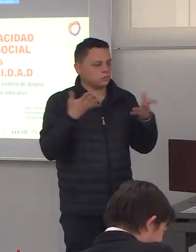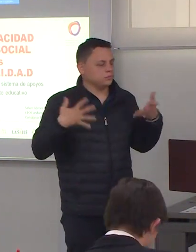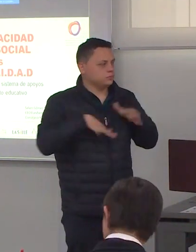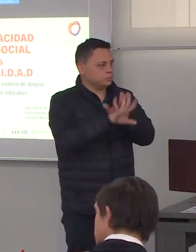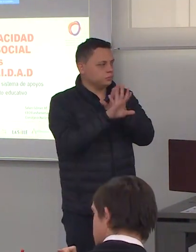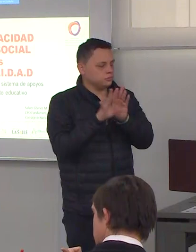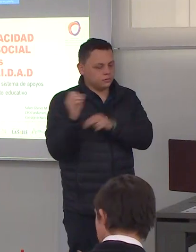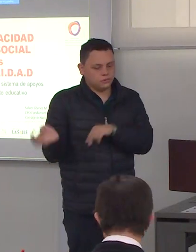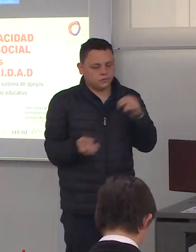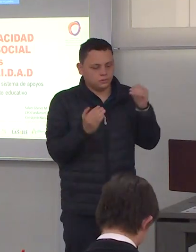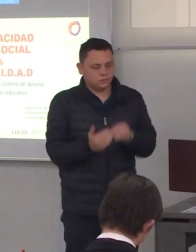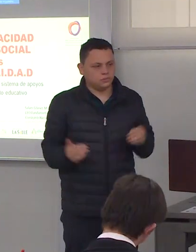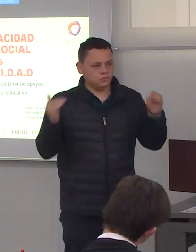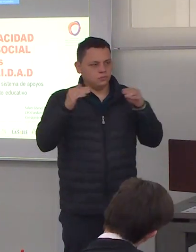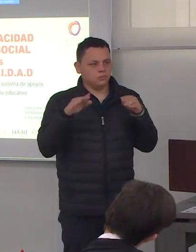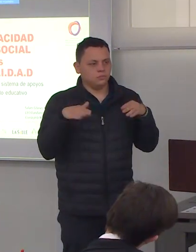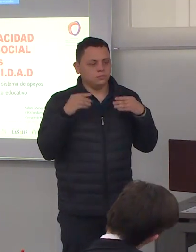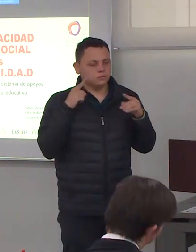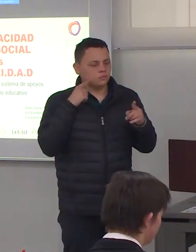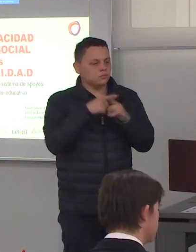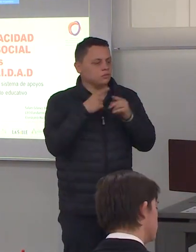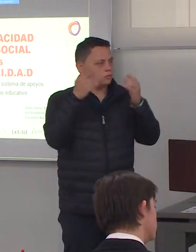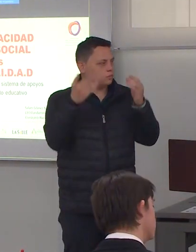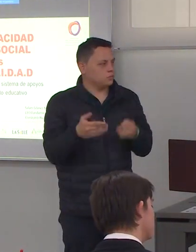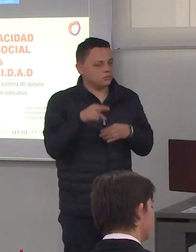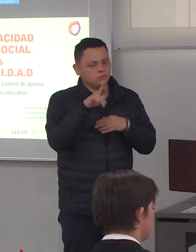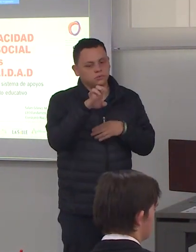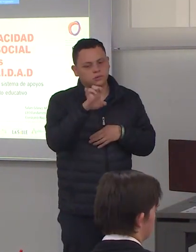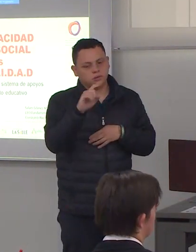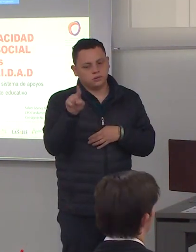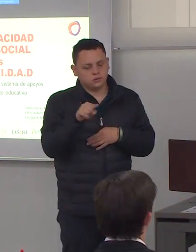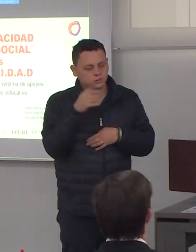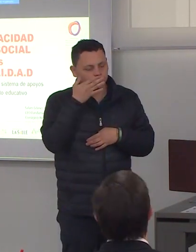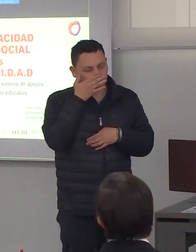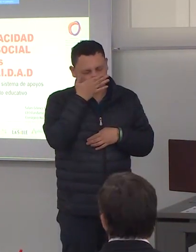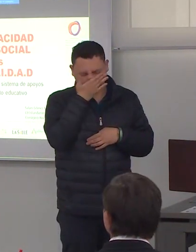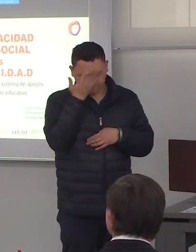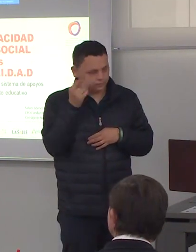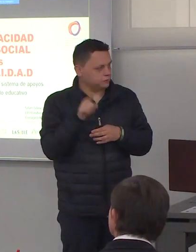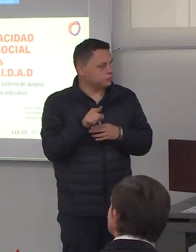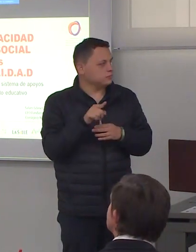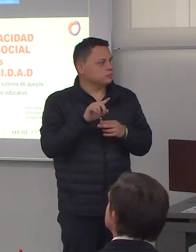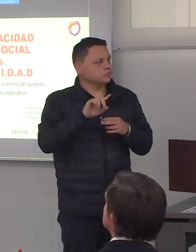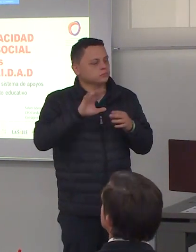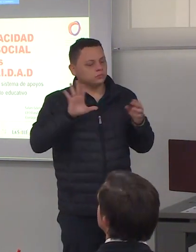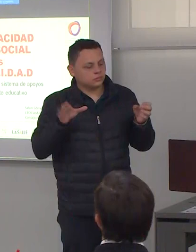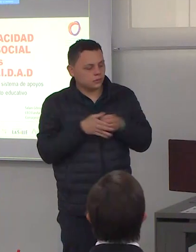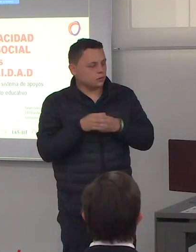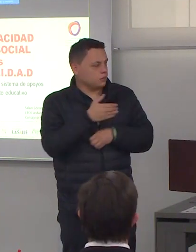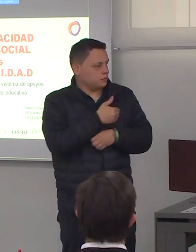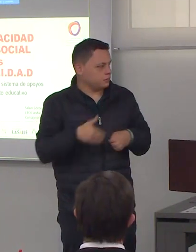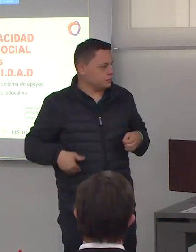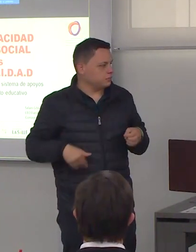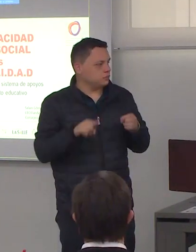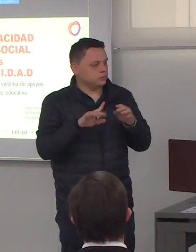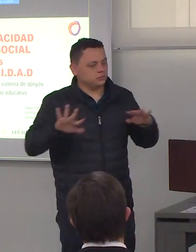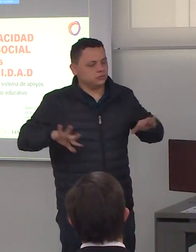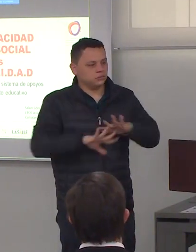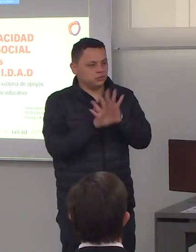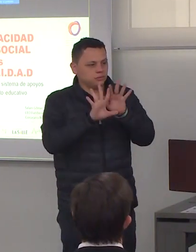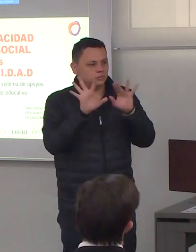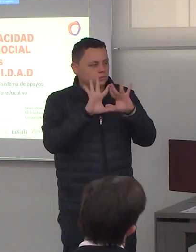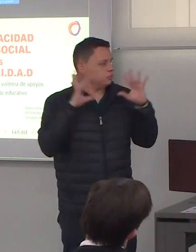de instituciones de educación superior por la discapacidad RIETS es copresidente y CEO de la red mundial de